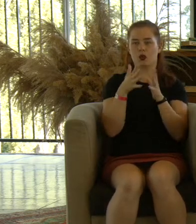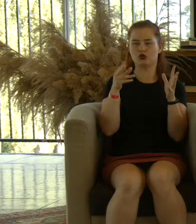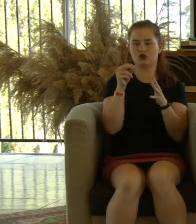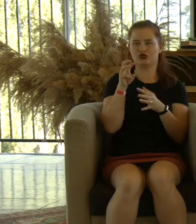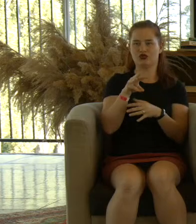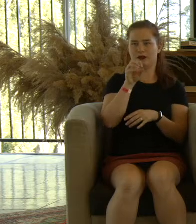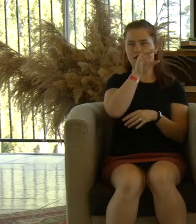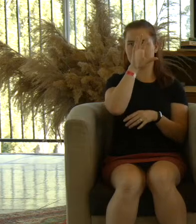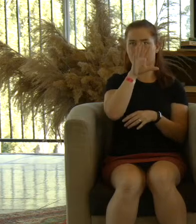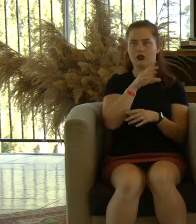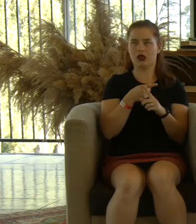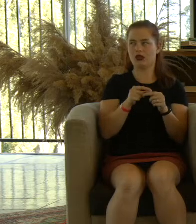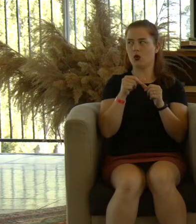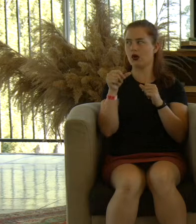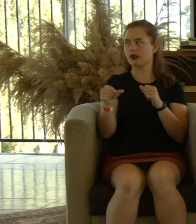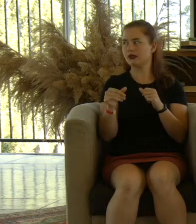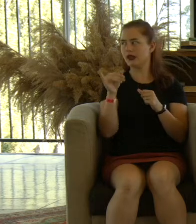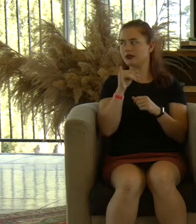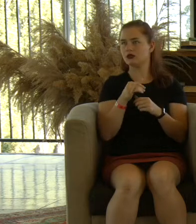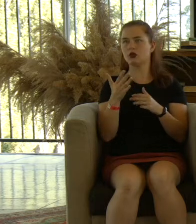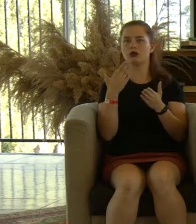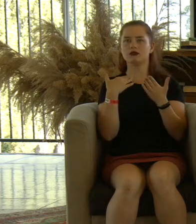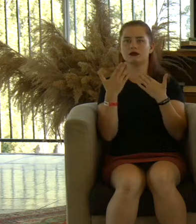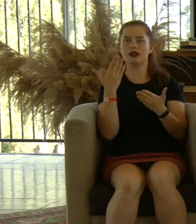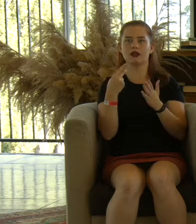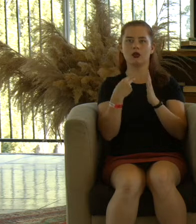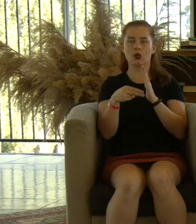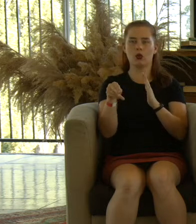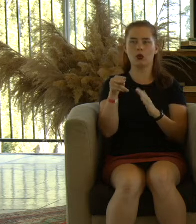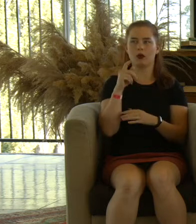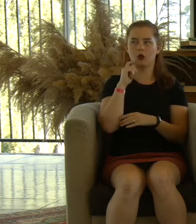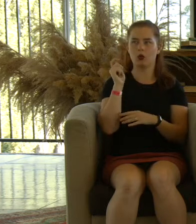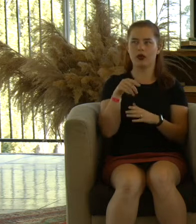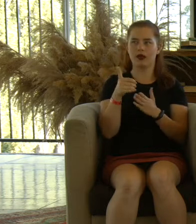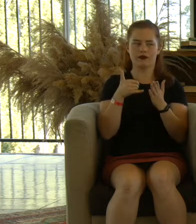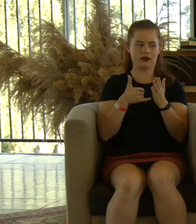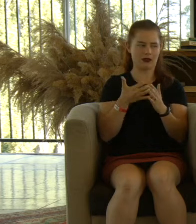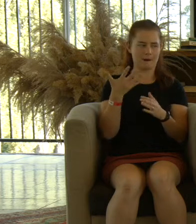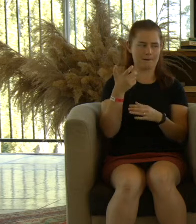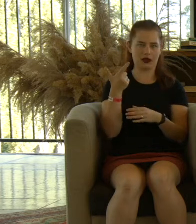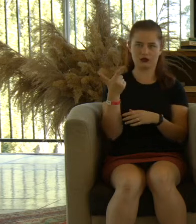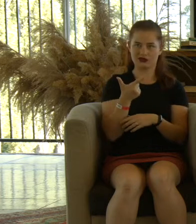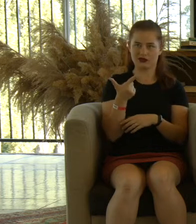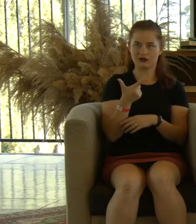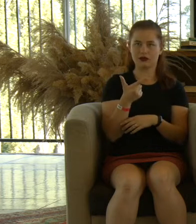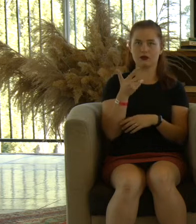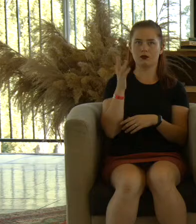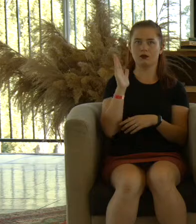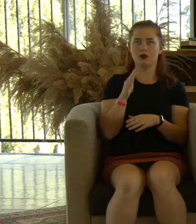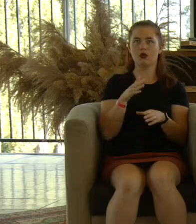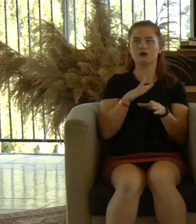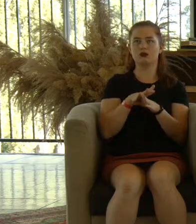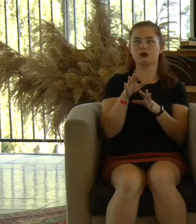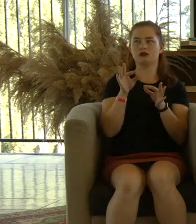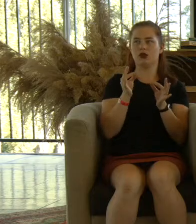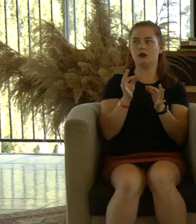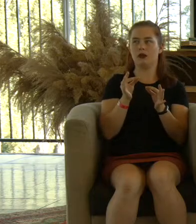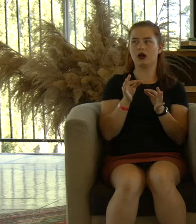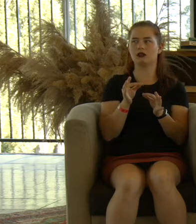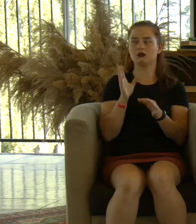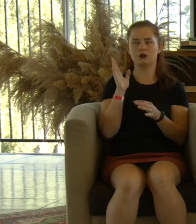кстати, тема для дискуссии. Но я вам гарантирую, если вы купите украинское вино за 500 гривен, в Гудвайне, оно будет абсолютно нормальным.